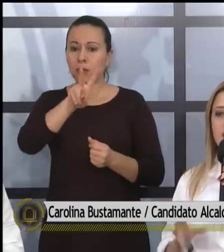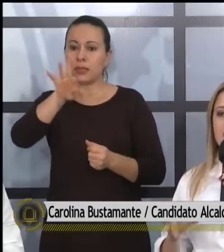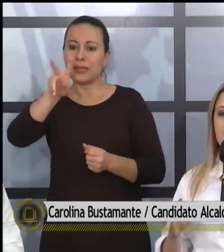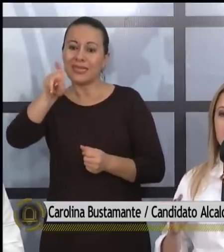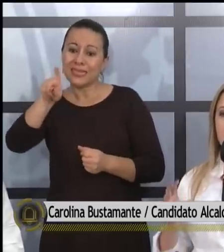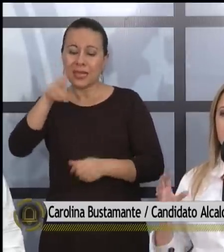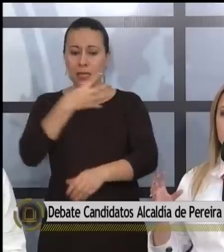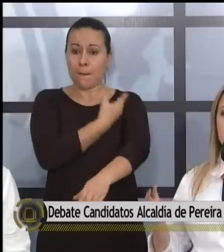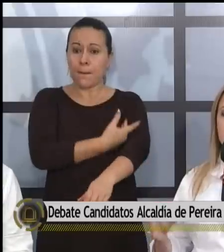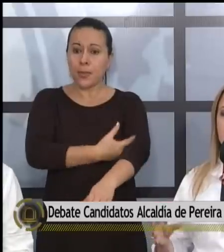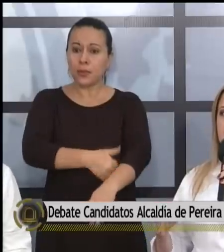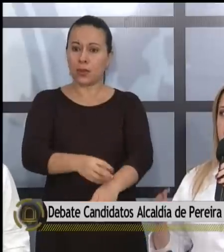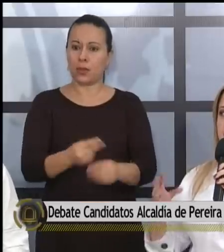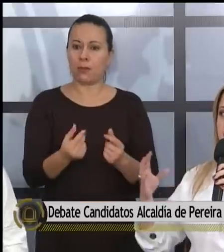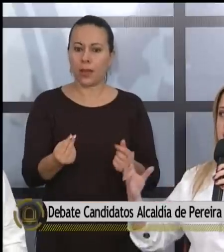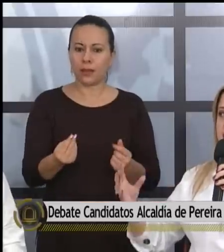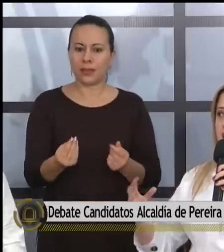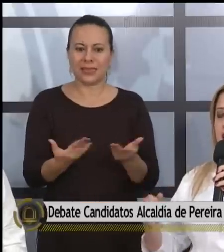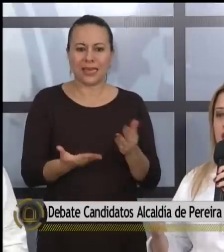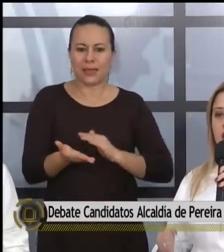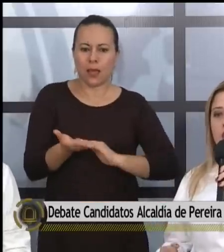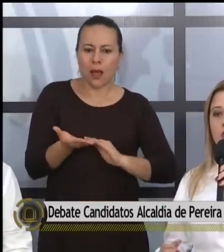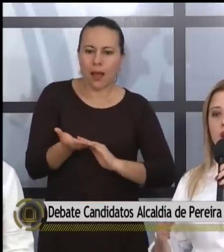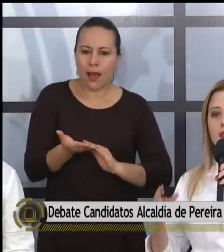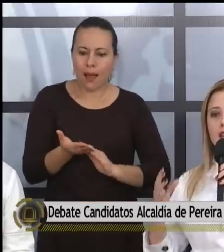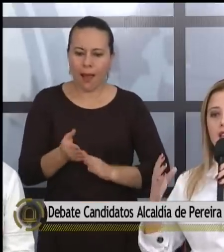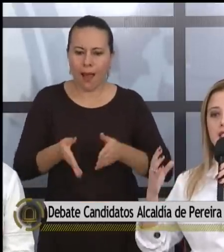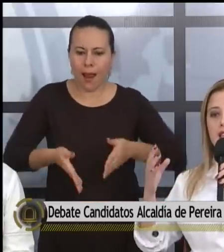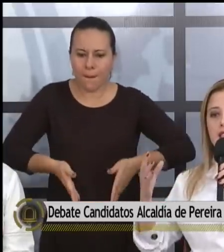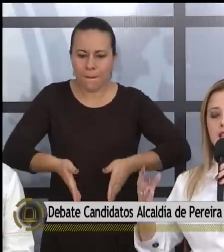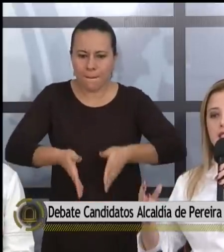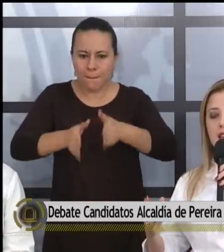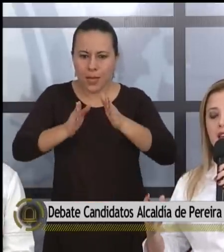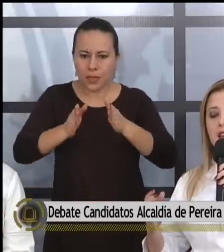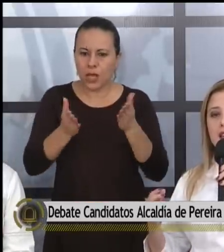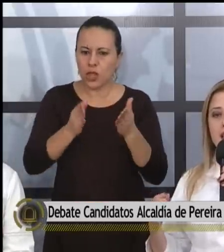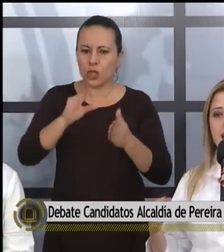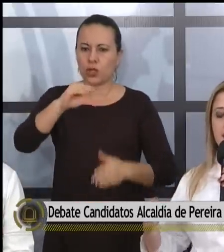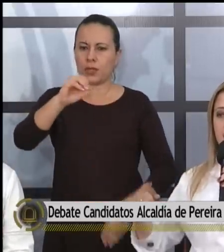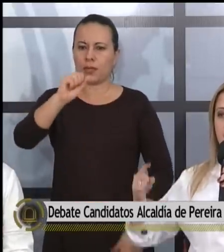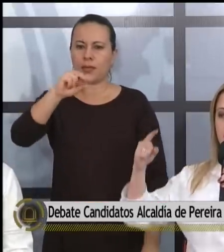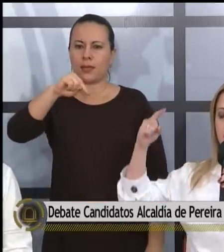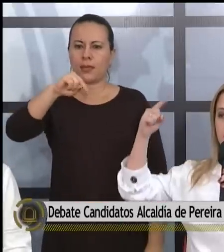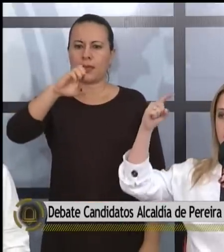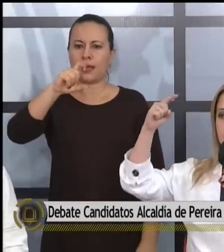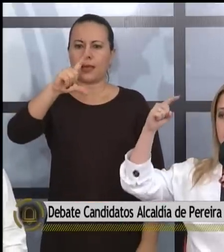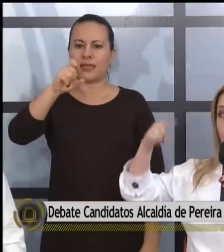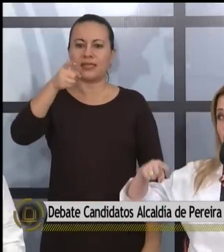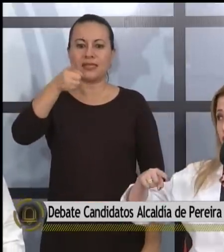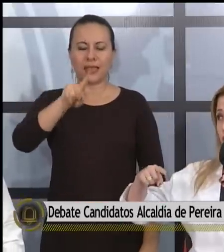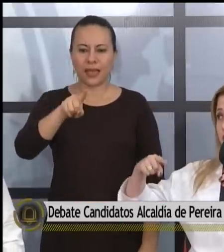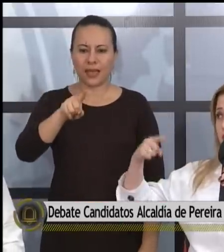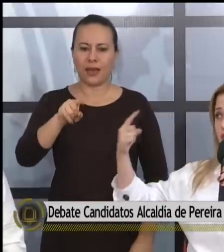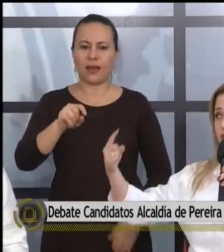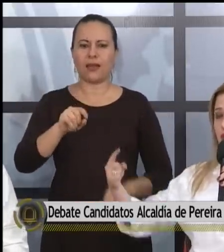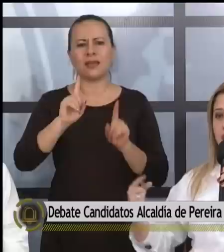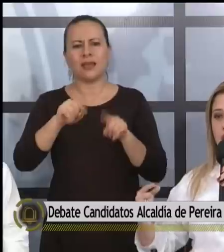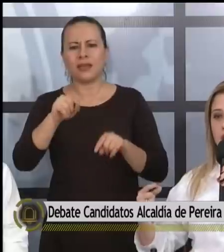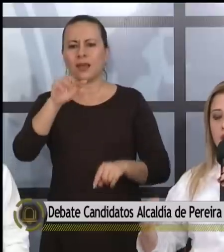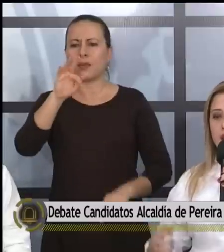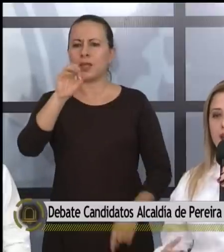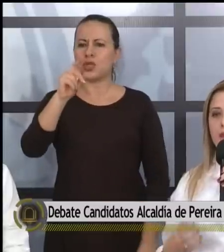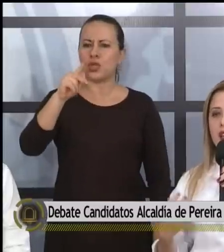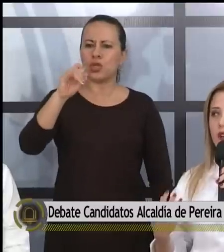unas vías que tenemos diseñadas entre Canceles, una vía que está diseñada entre Tokio y Mundo